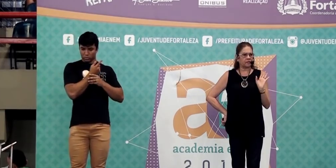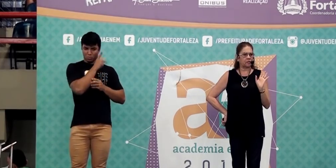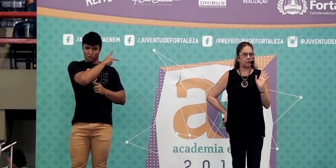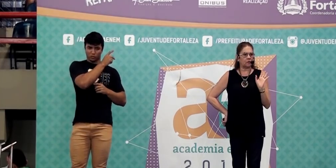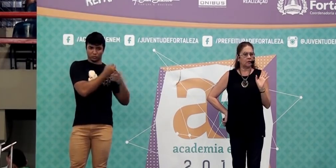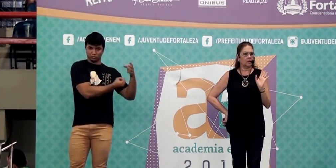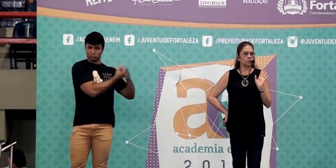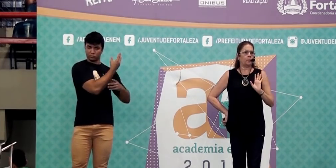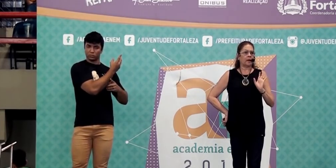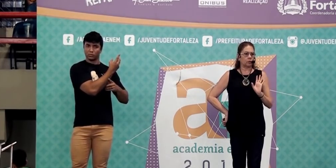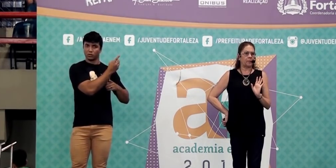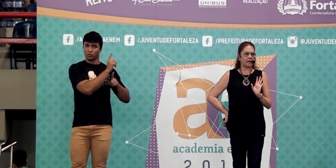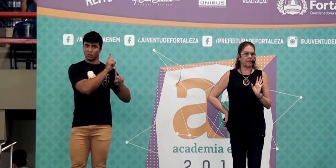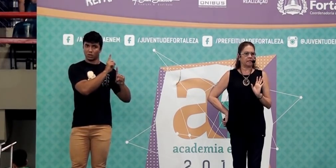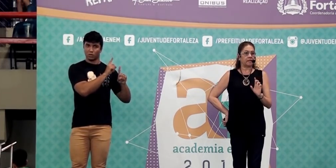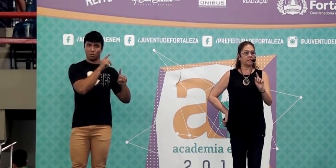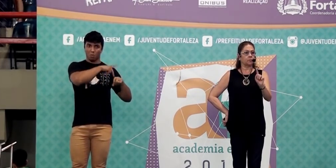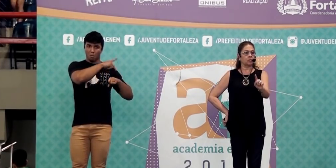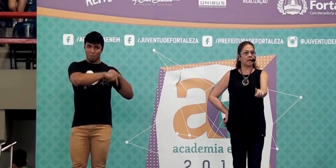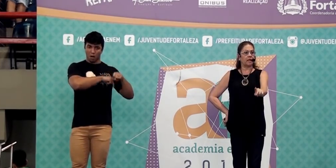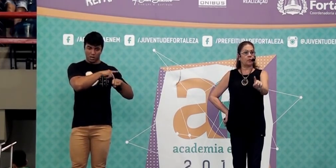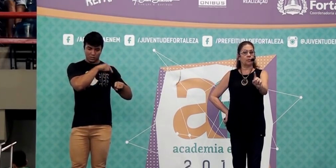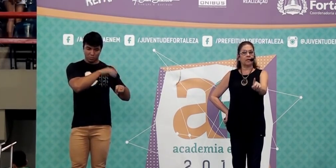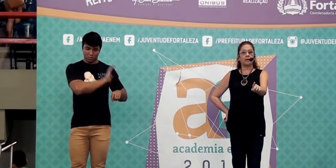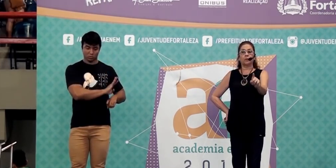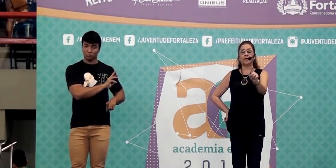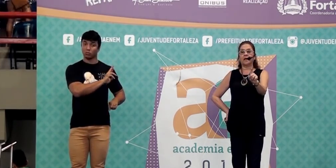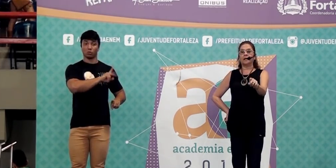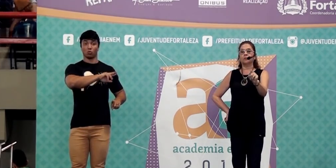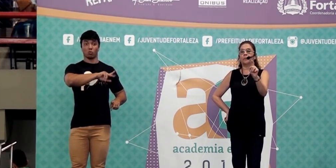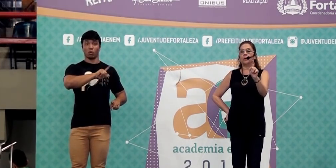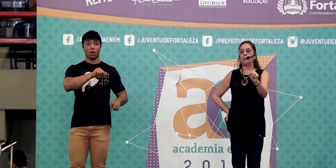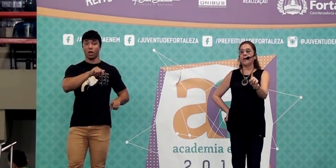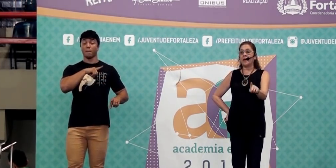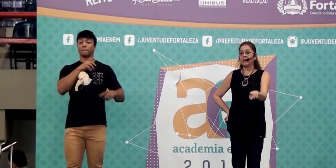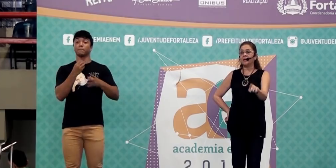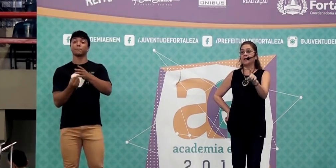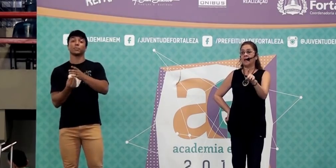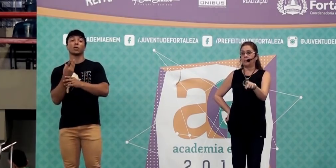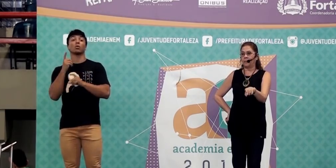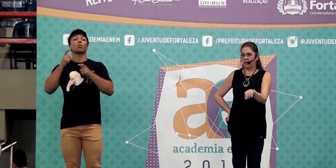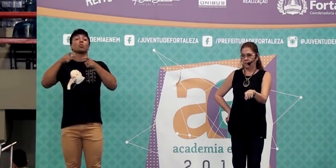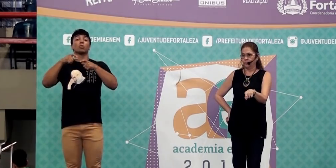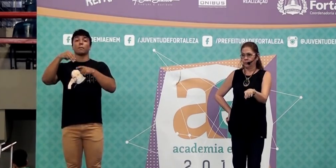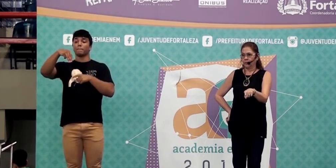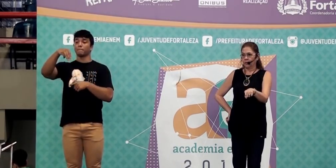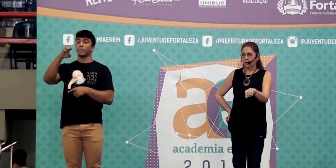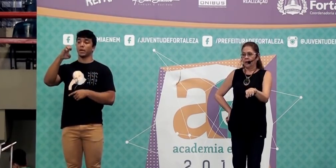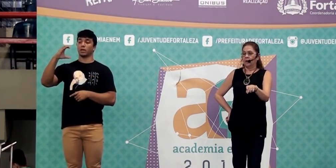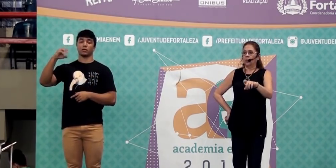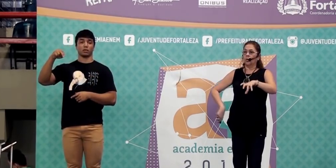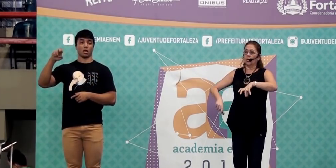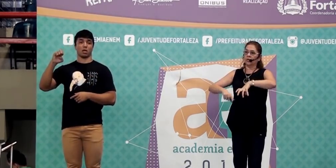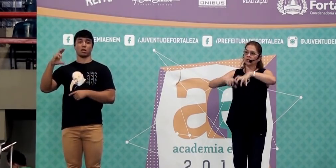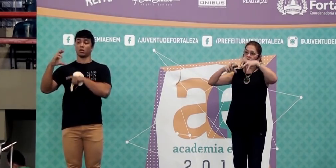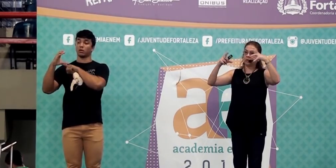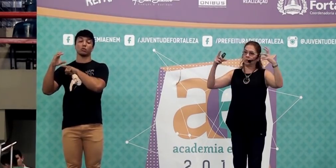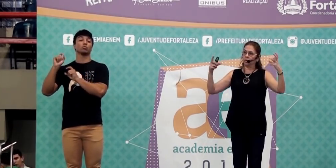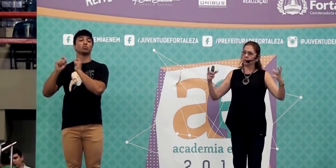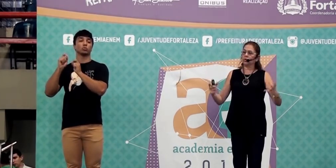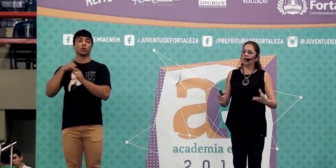nenhum professor do país. Esse modelo é o modelo criado pelo MEC-INEP,